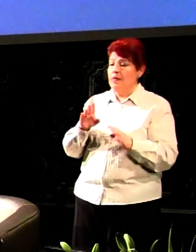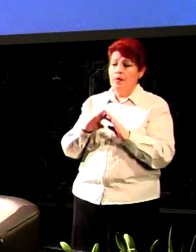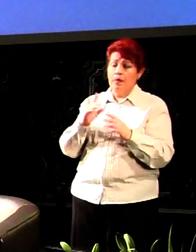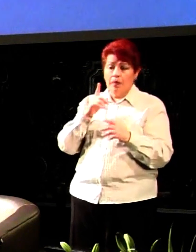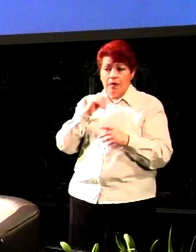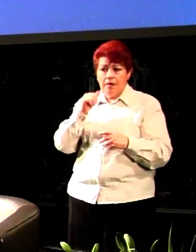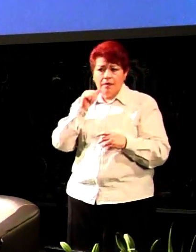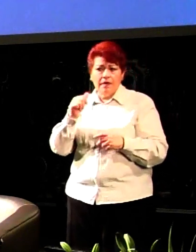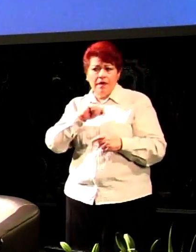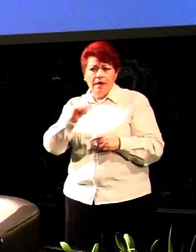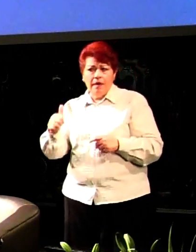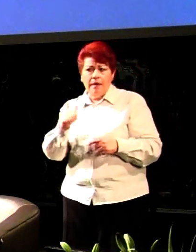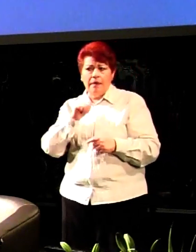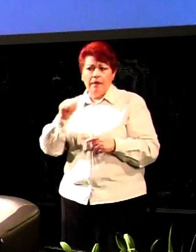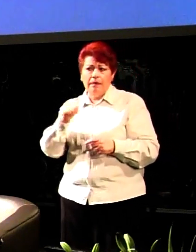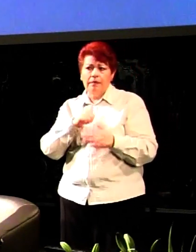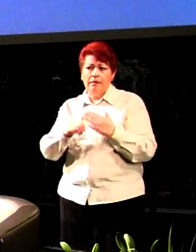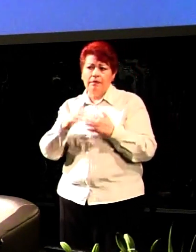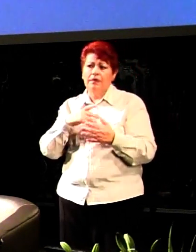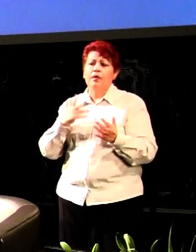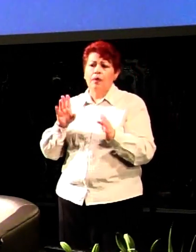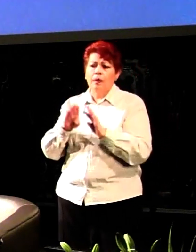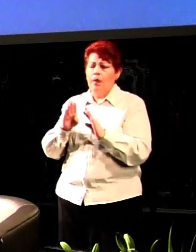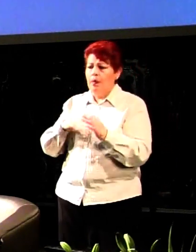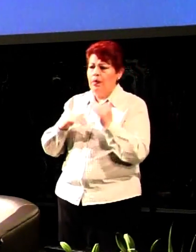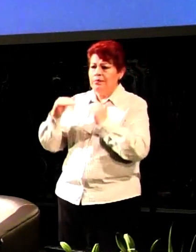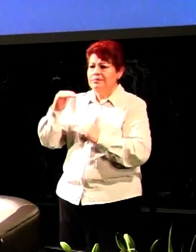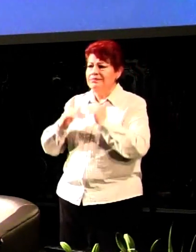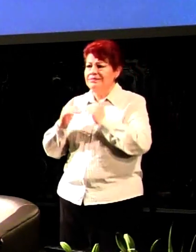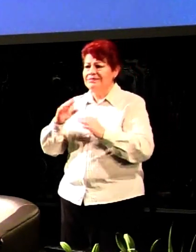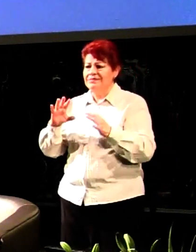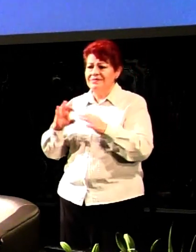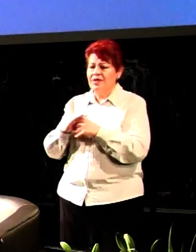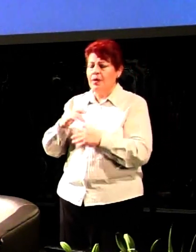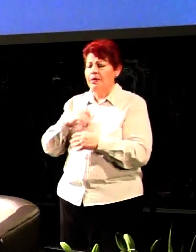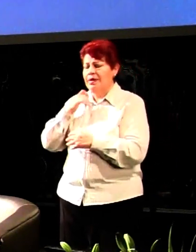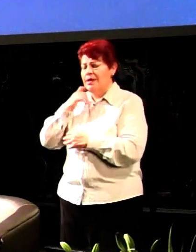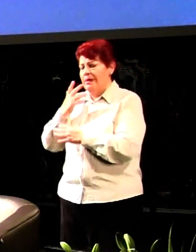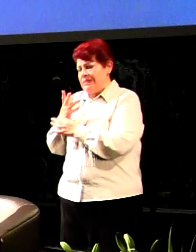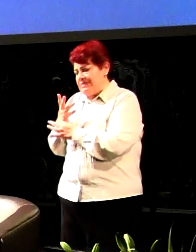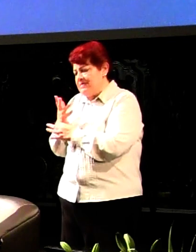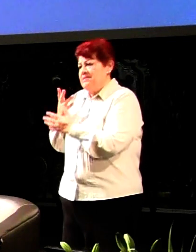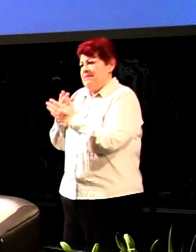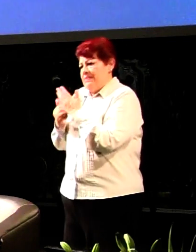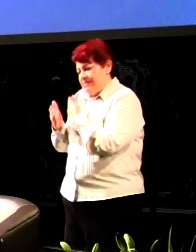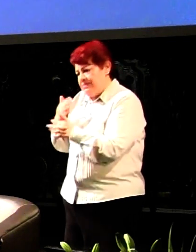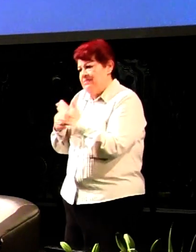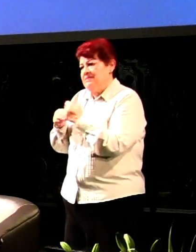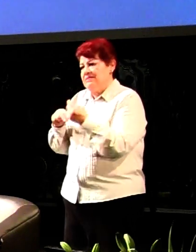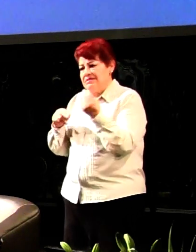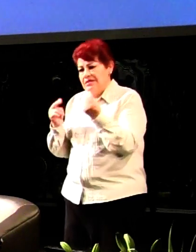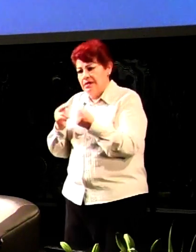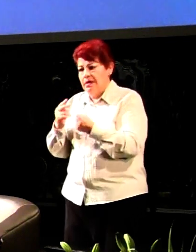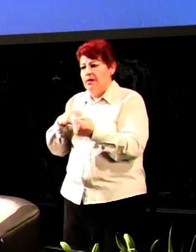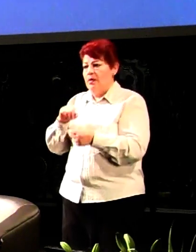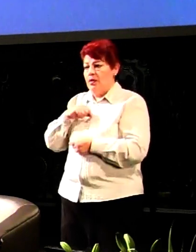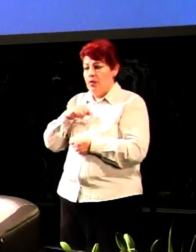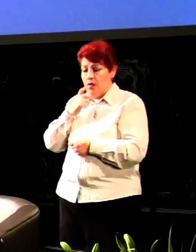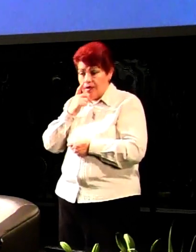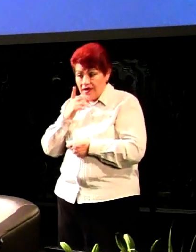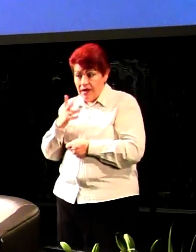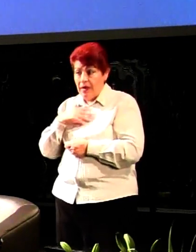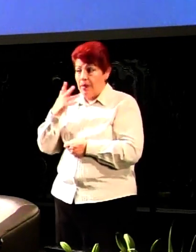al otro, cómo empatizar con el otro, cómo decir lo que sientes, cómo decir lo que necesitas. Y cuando yo te doy